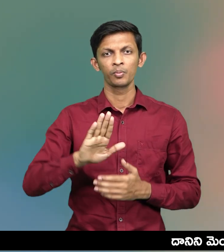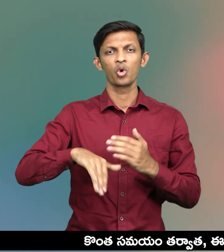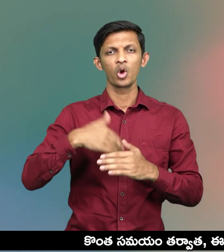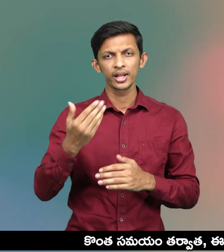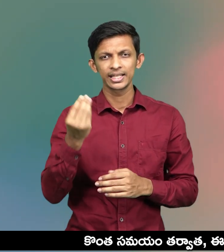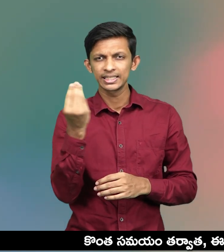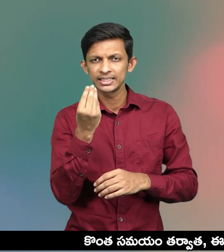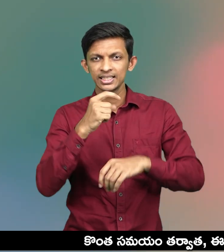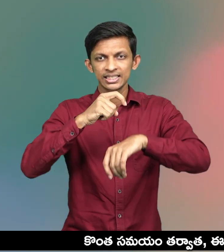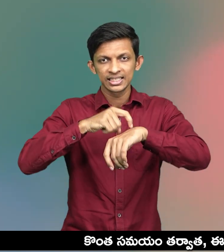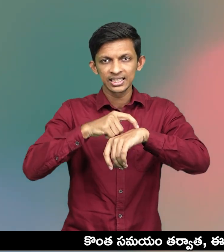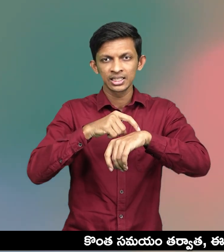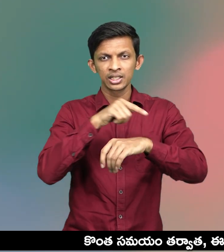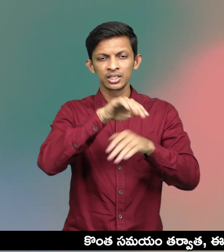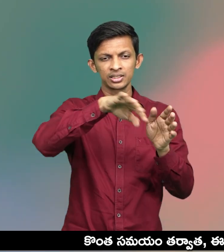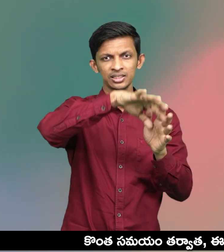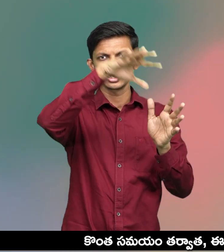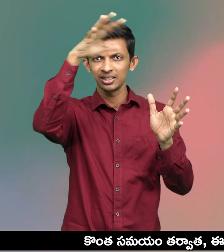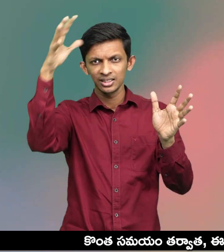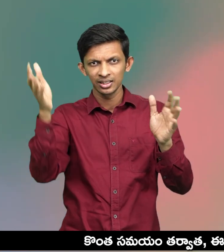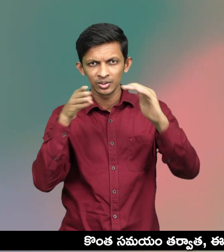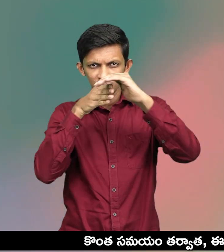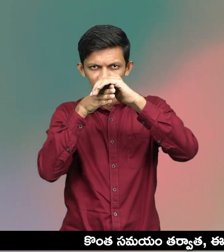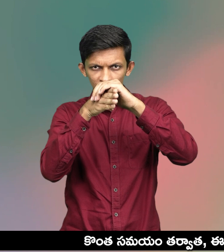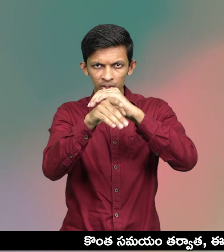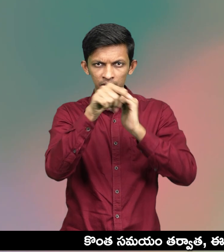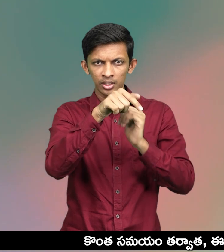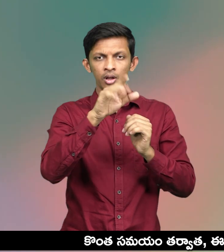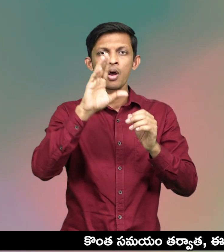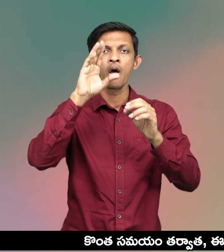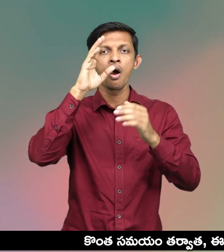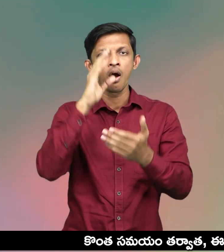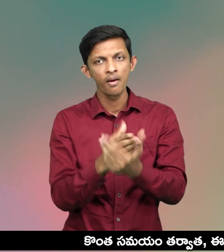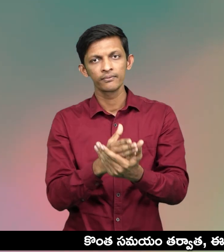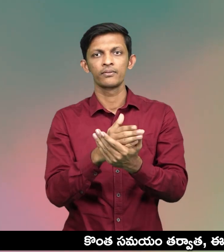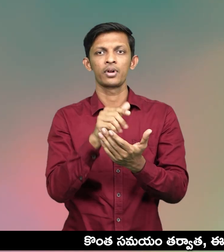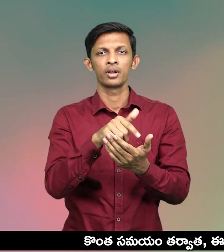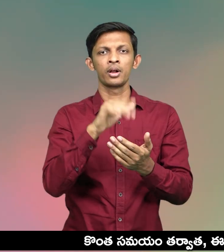కొంత సమయం తర్వాత ఈ ఉచ్చులు కత్తిరించబడతాయి ప్రధాన నది నుండి.